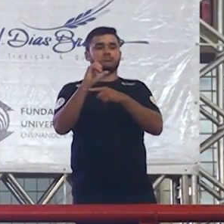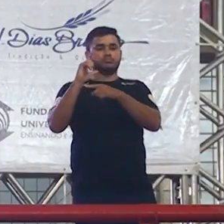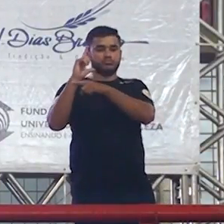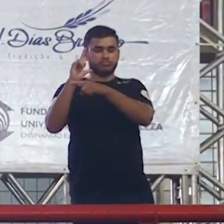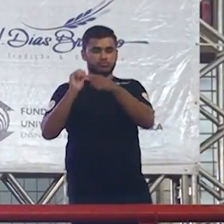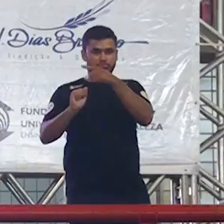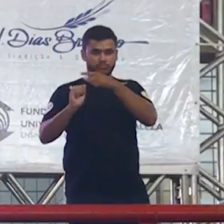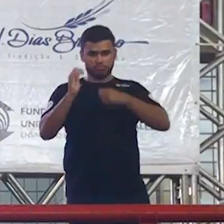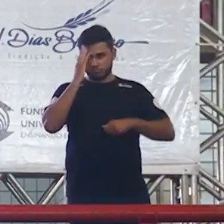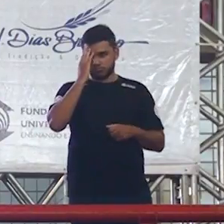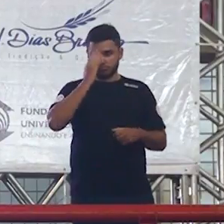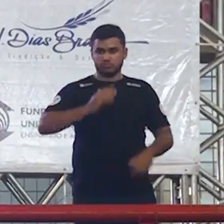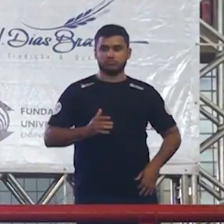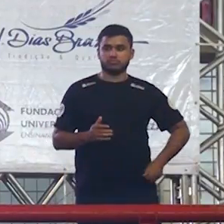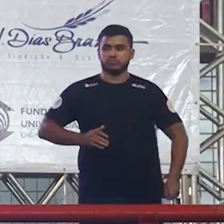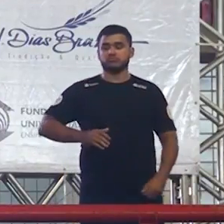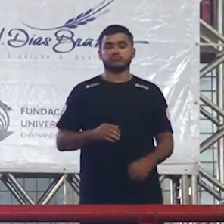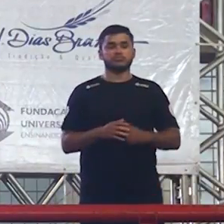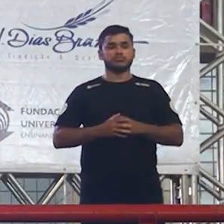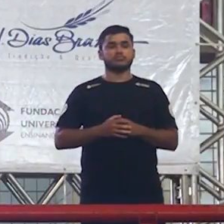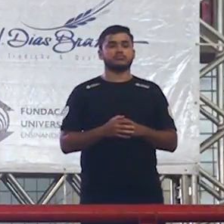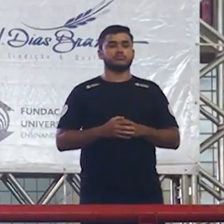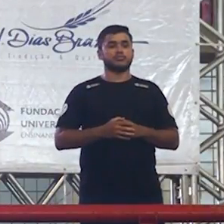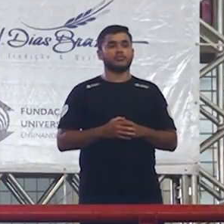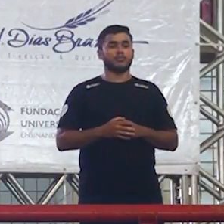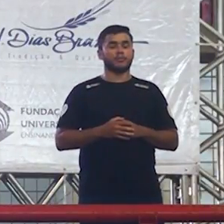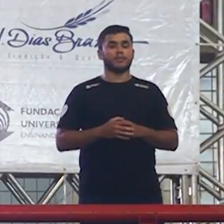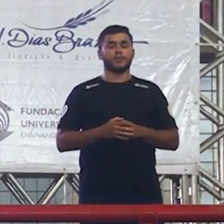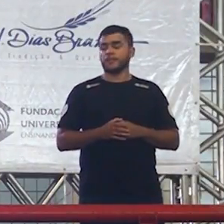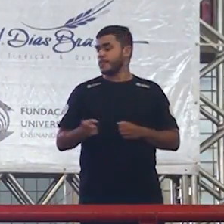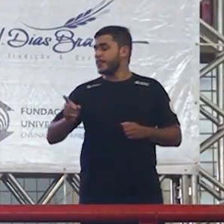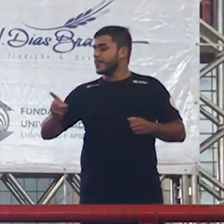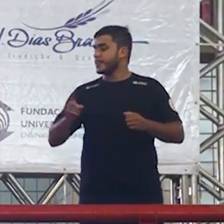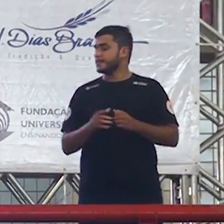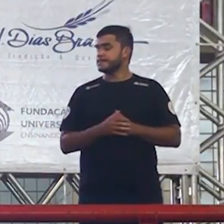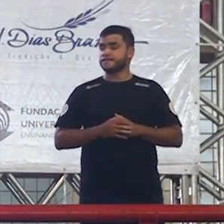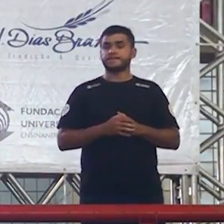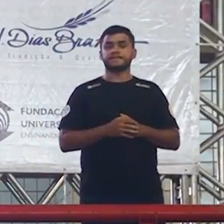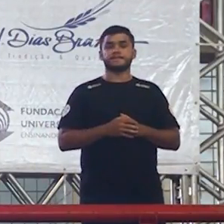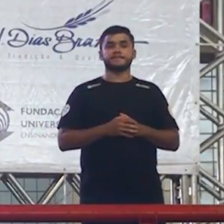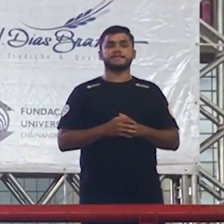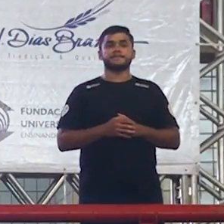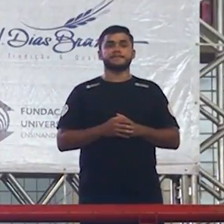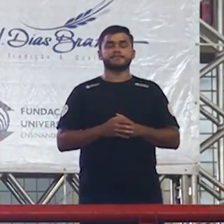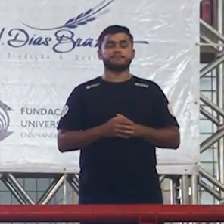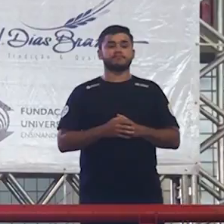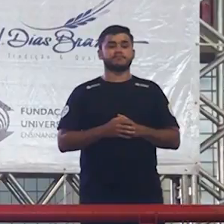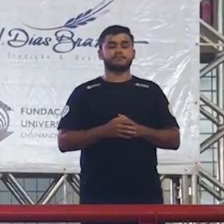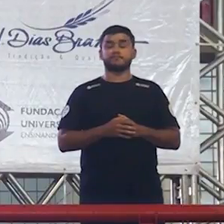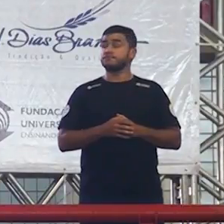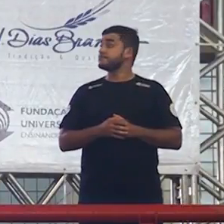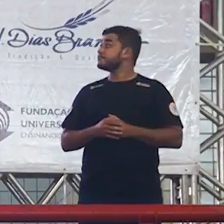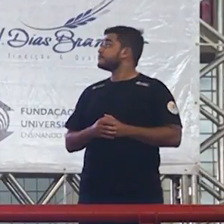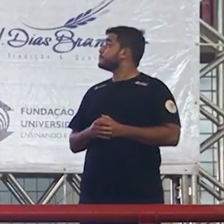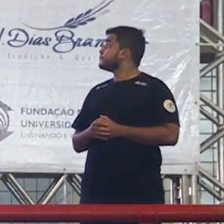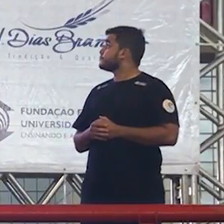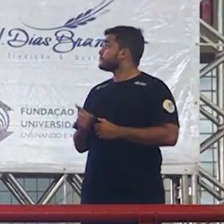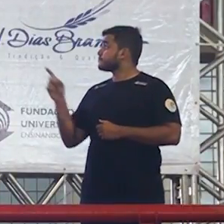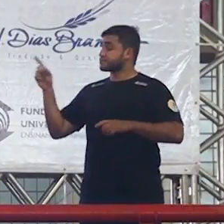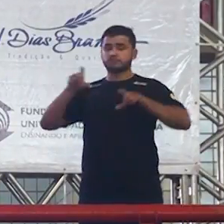Ok? Ok. Vamos lá. Está bem aí uma resistência. Uma